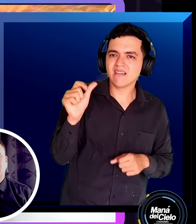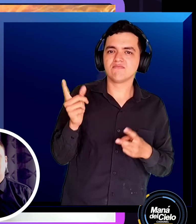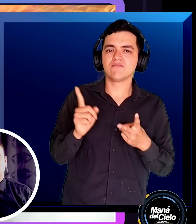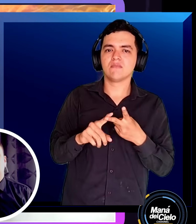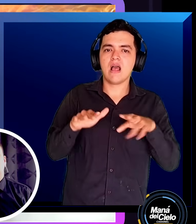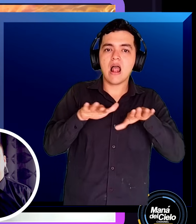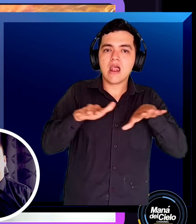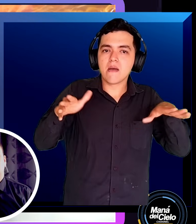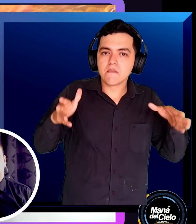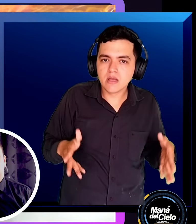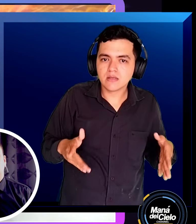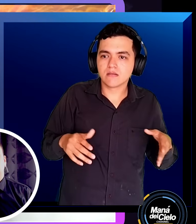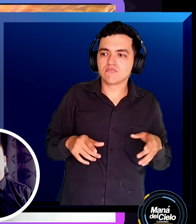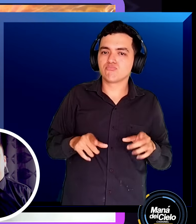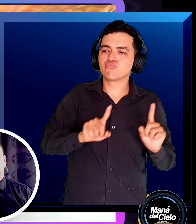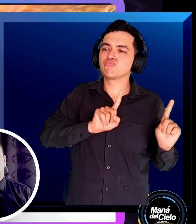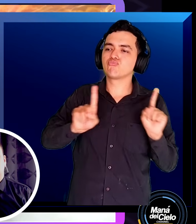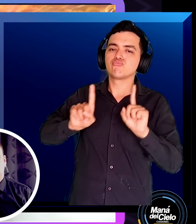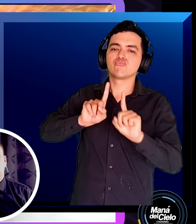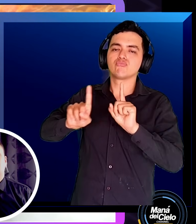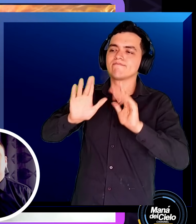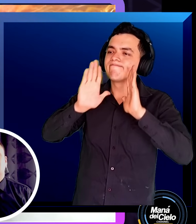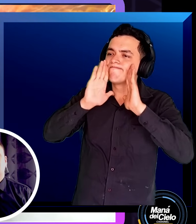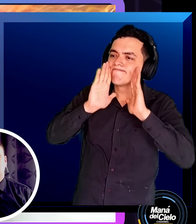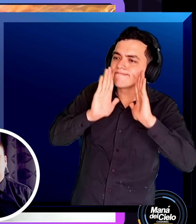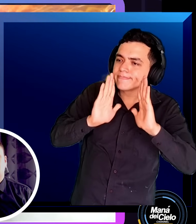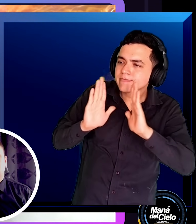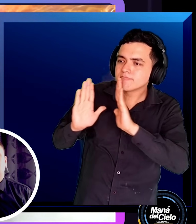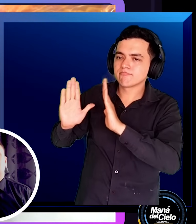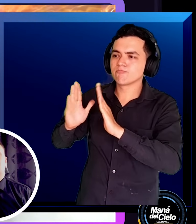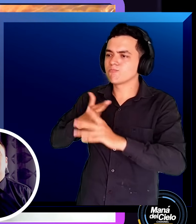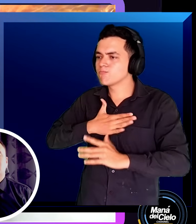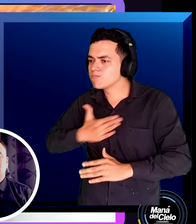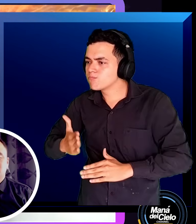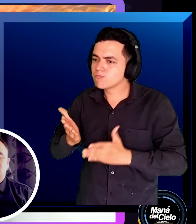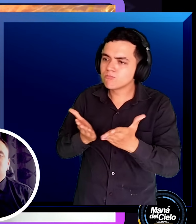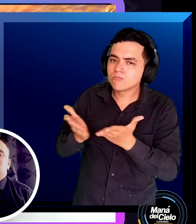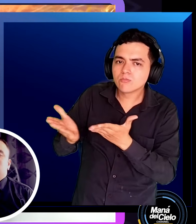queremos ver avivamiento en este siglo XXI.